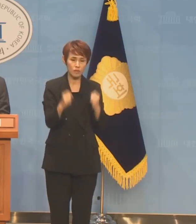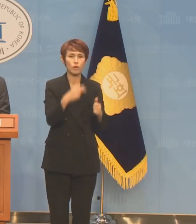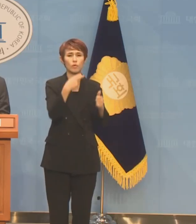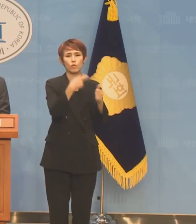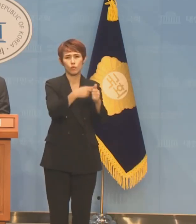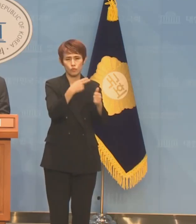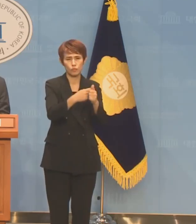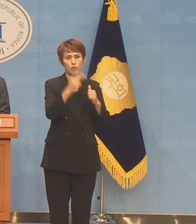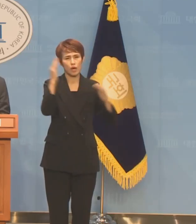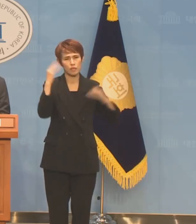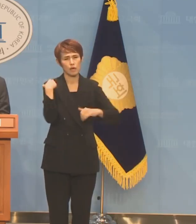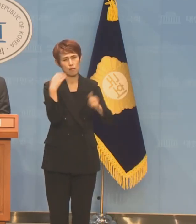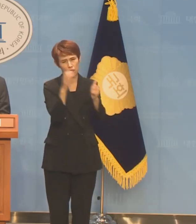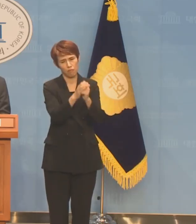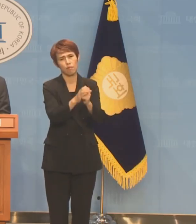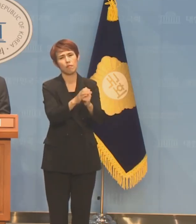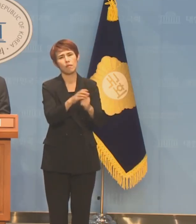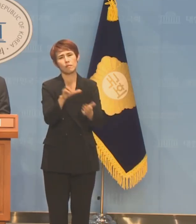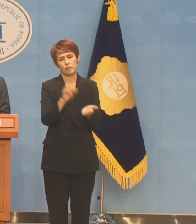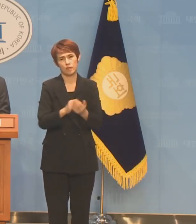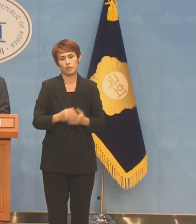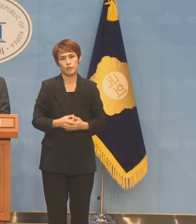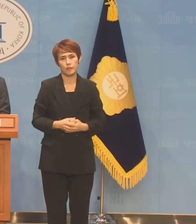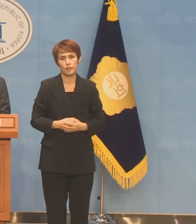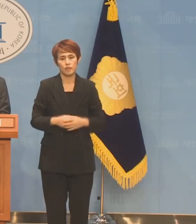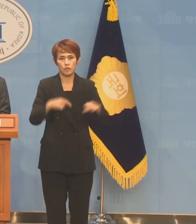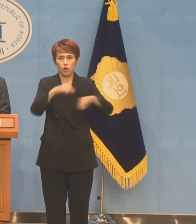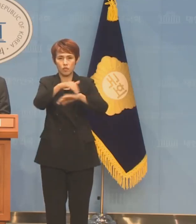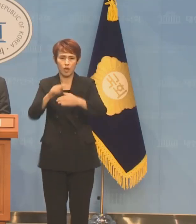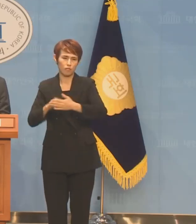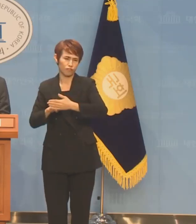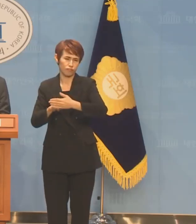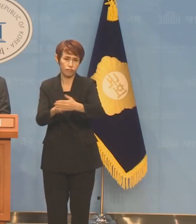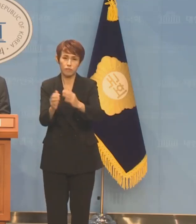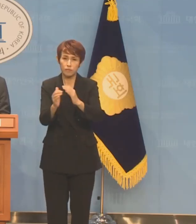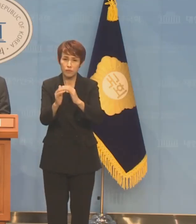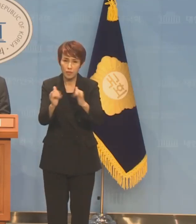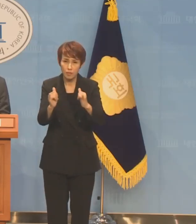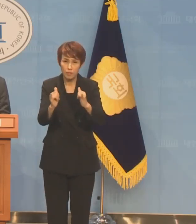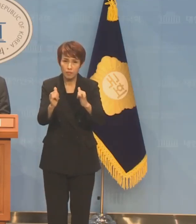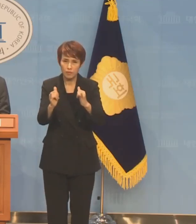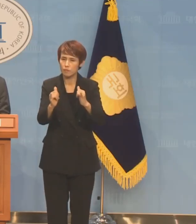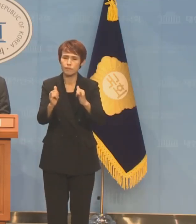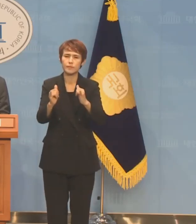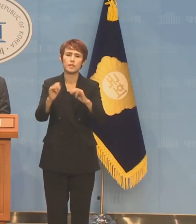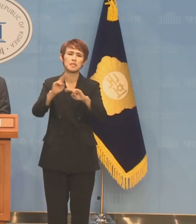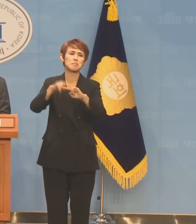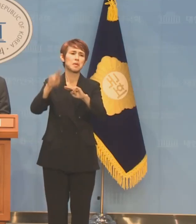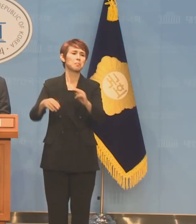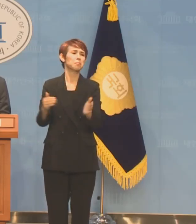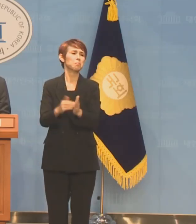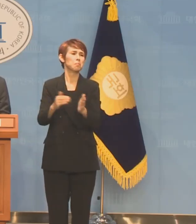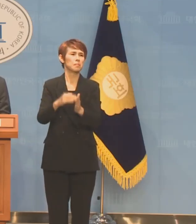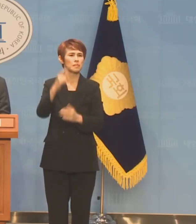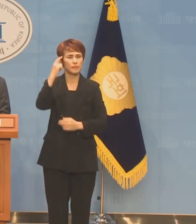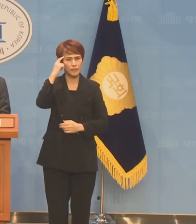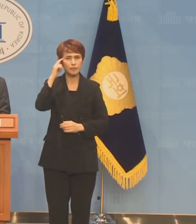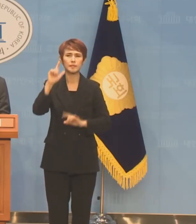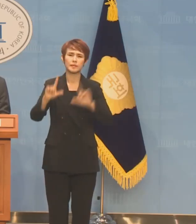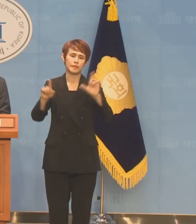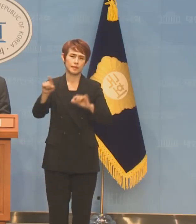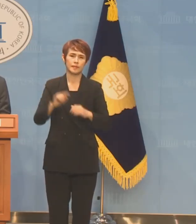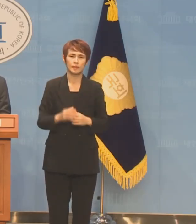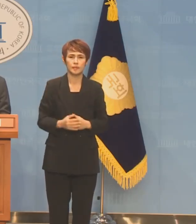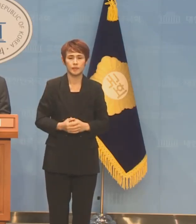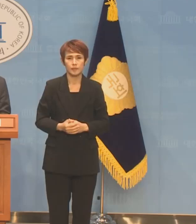의료진들이 감당해야 할 몫이 되었습니다. 정책을 밀어붙이는 당사자들은 그 자리를 떠나면 그만이라는 무책임한 태도를 보이고